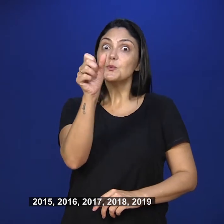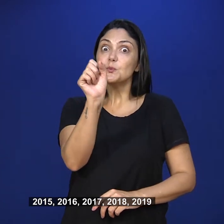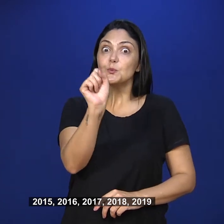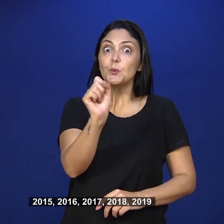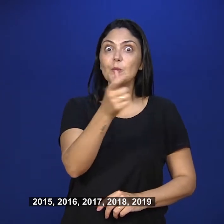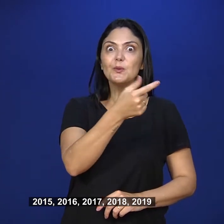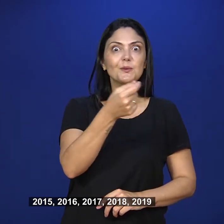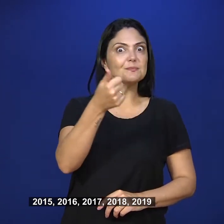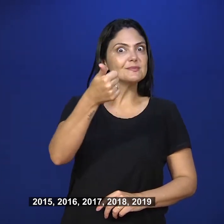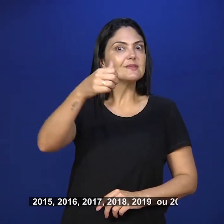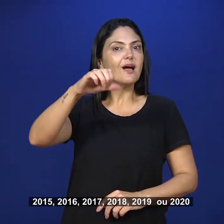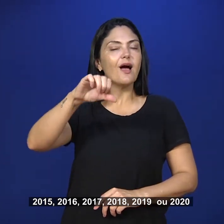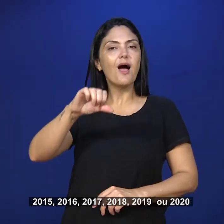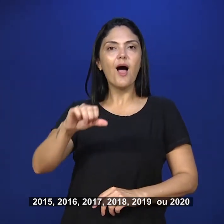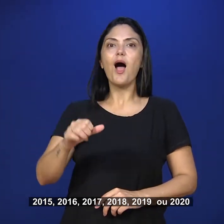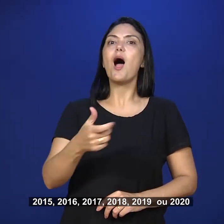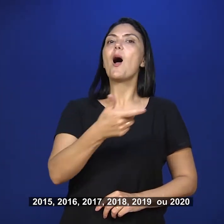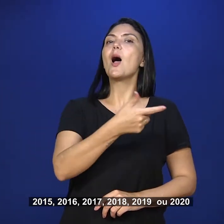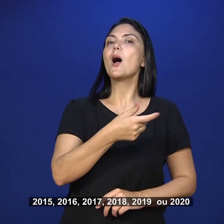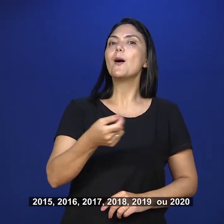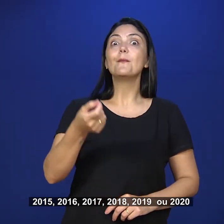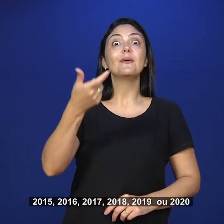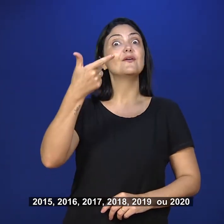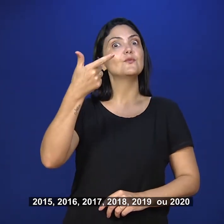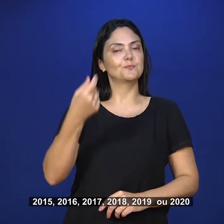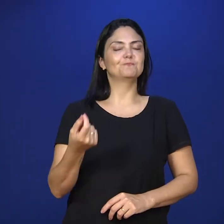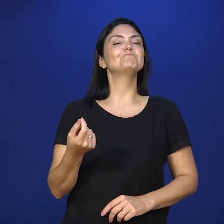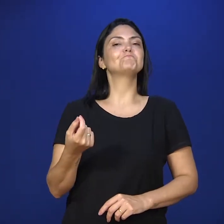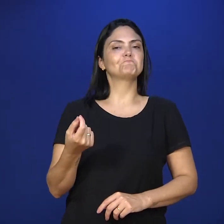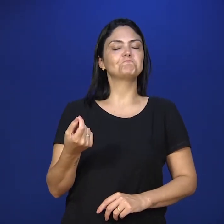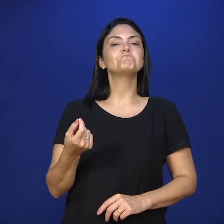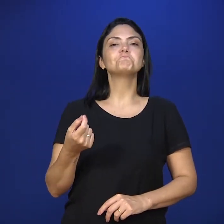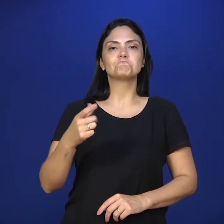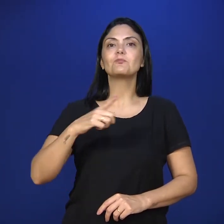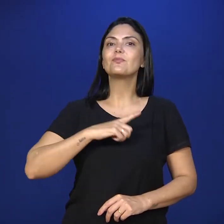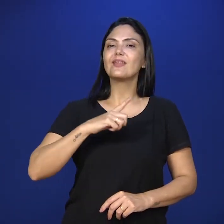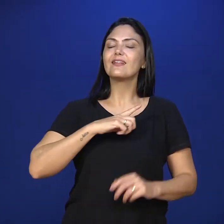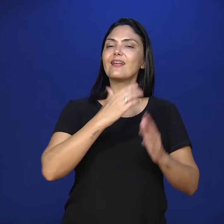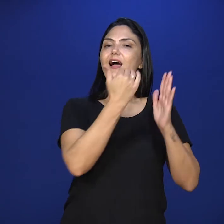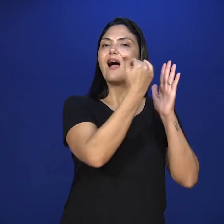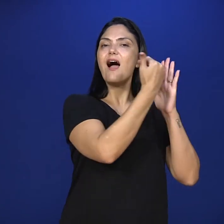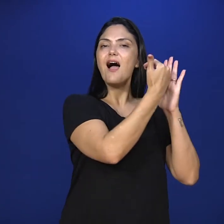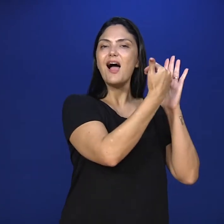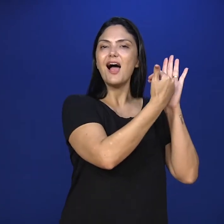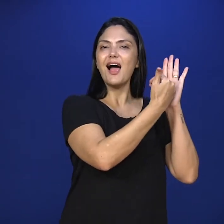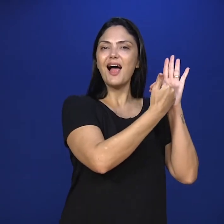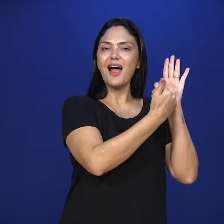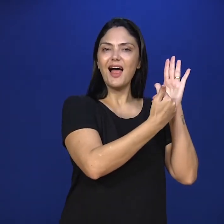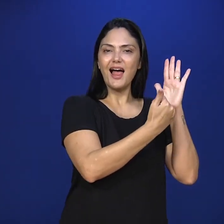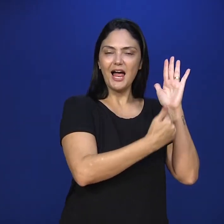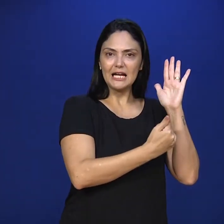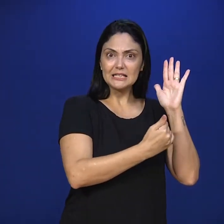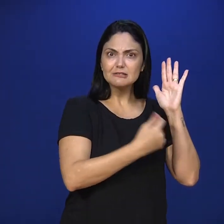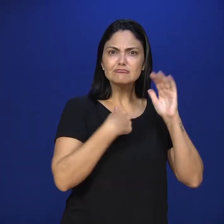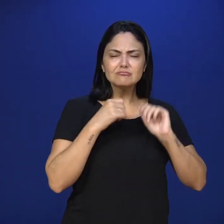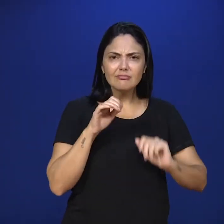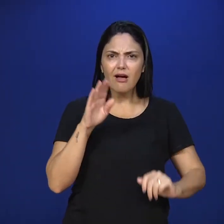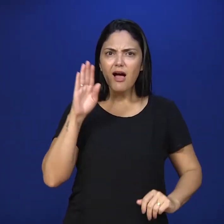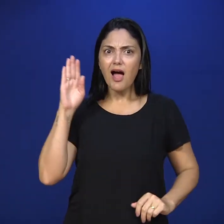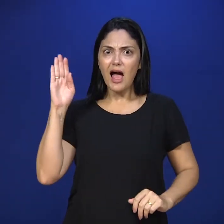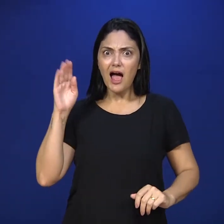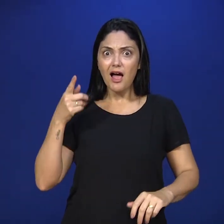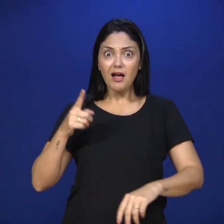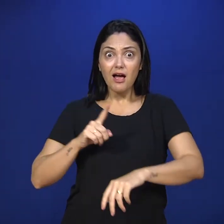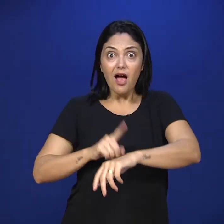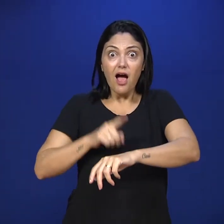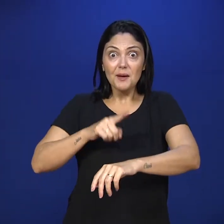2018, 2019 ou 2020, para fins de classificação, devendo o candidato no momento